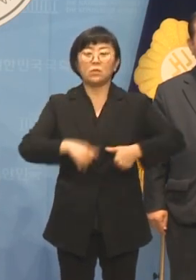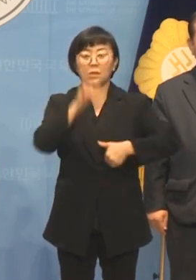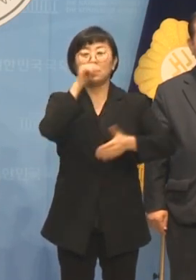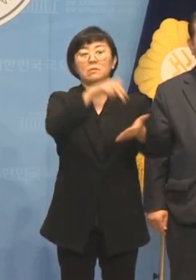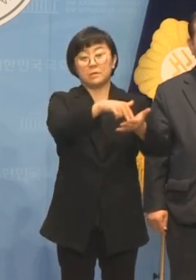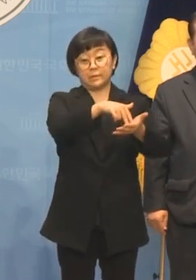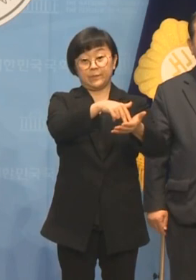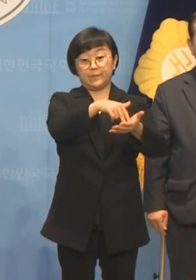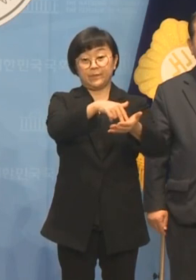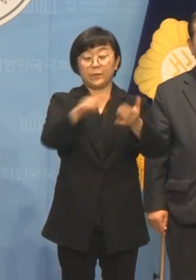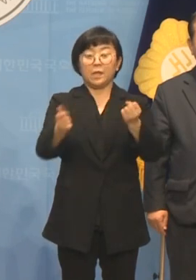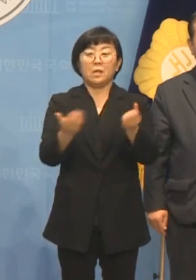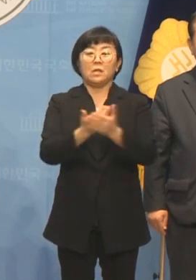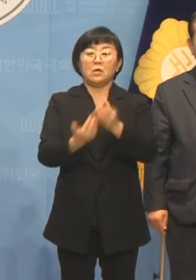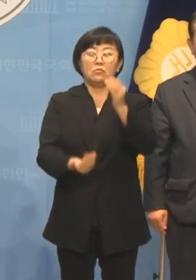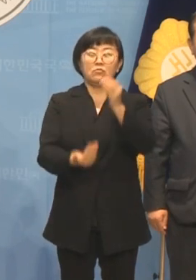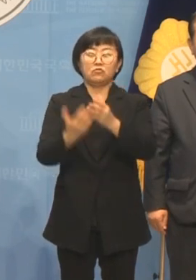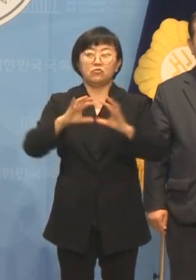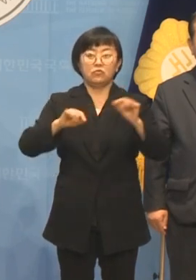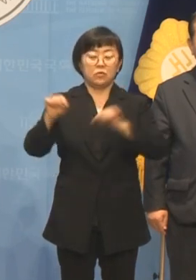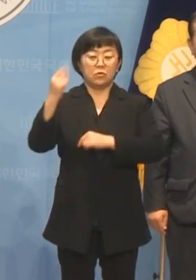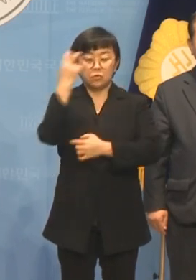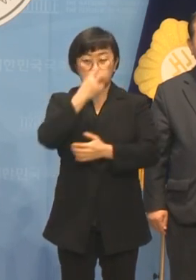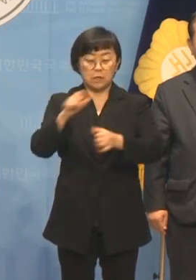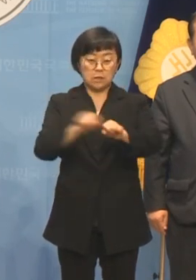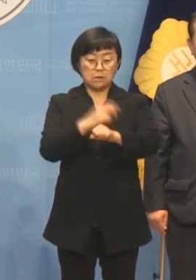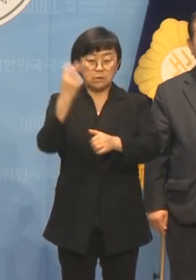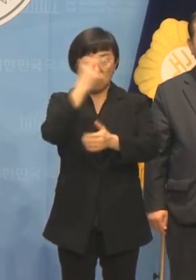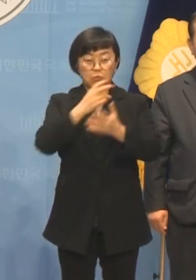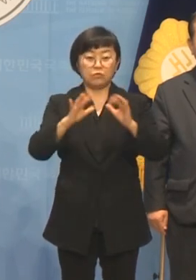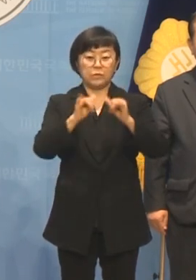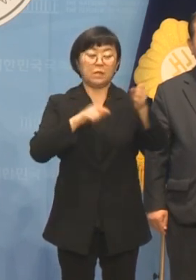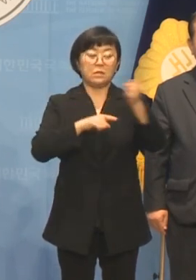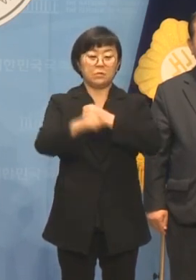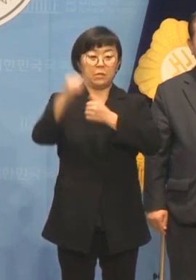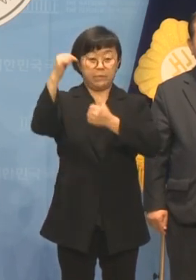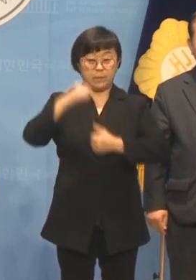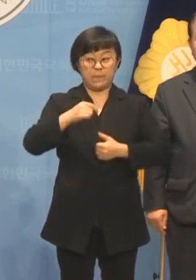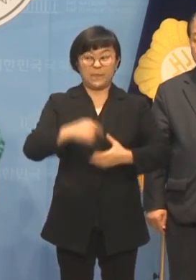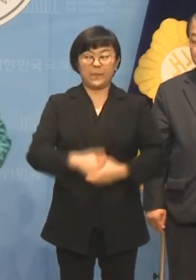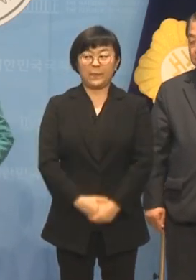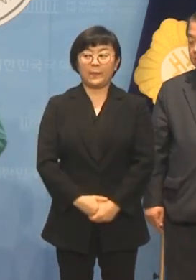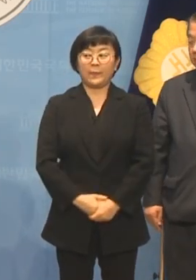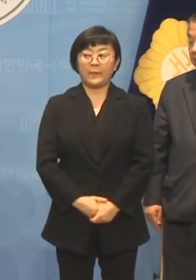했습니다. 이 사건 국정조사와 특검은 국민의 뜻이며 명령입니다.